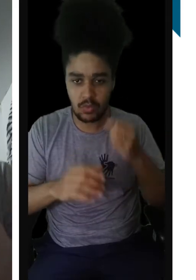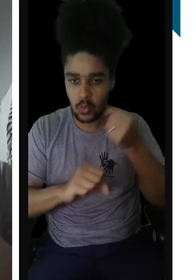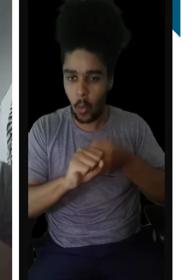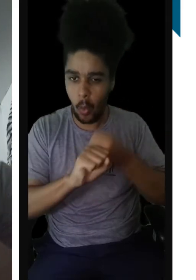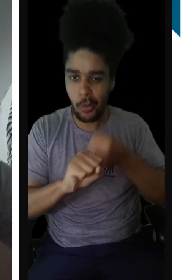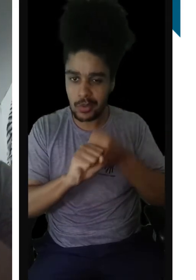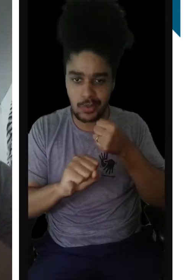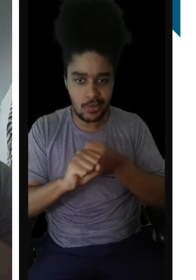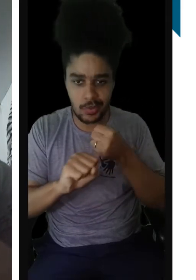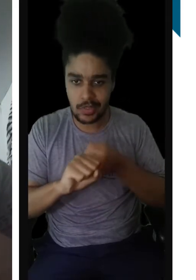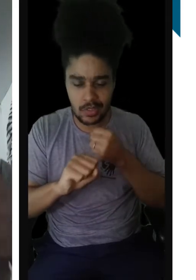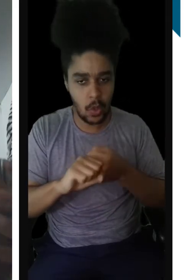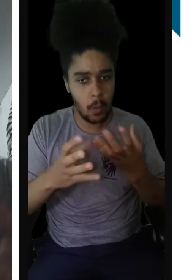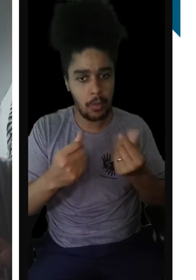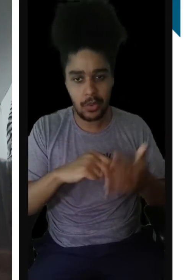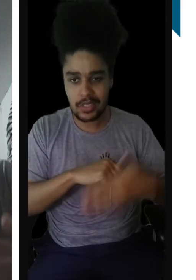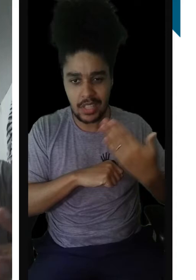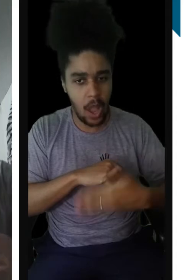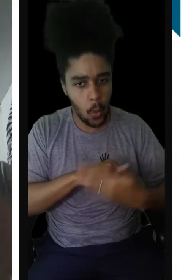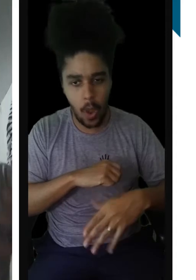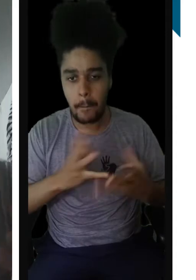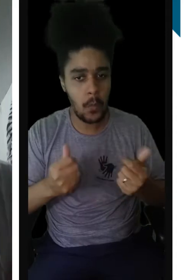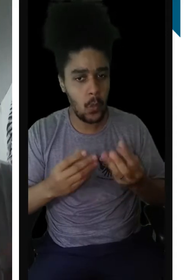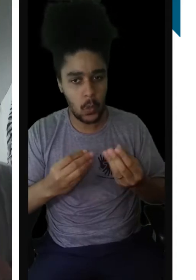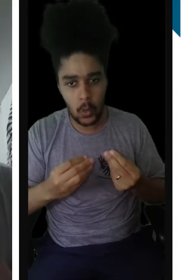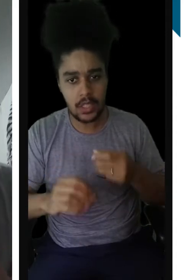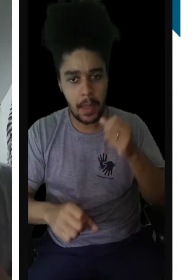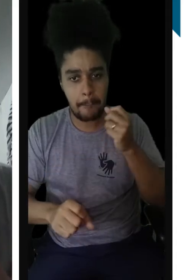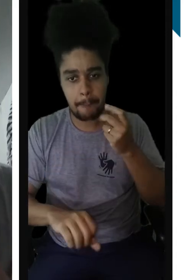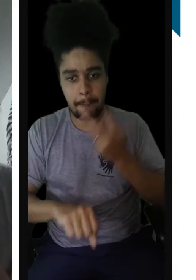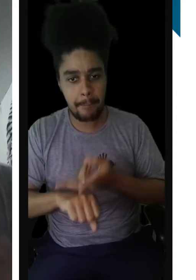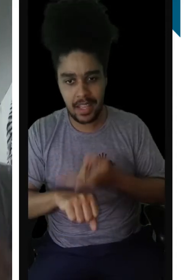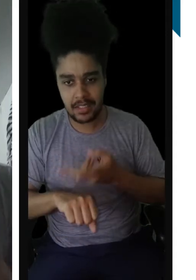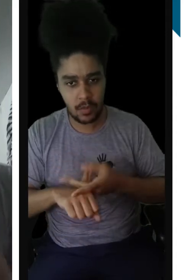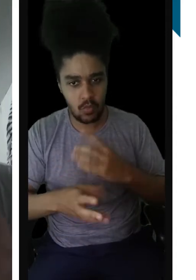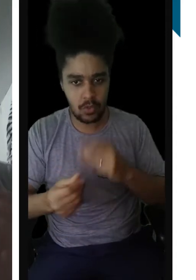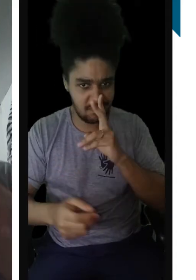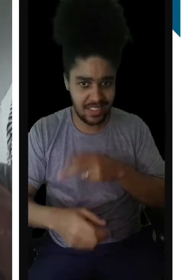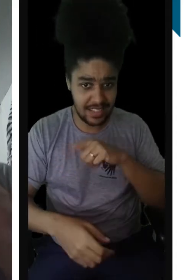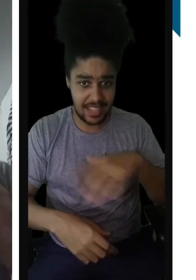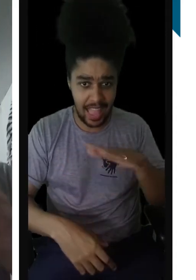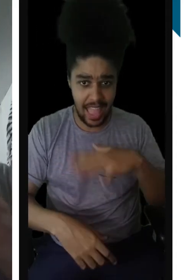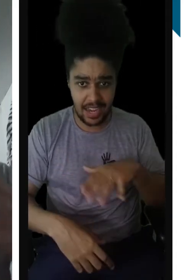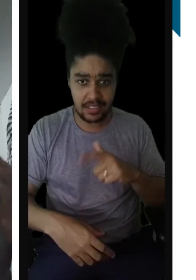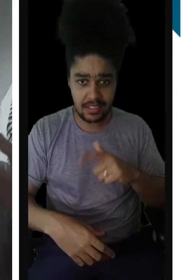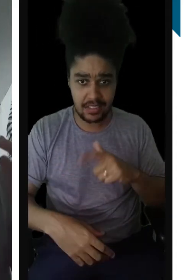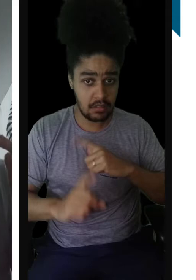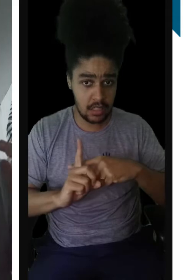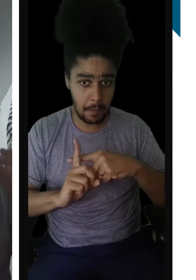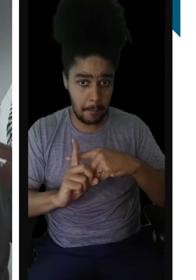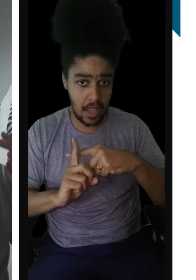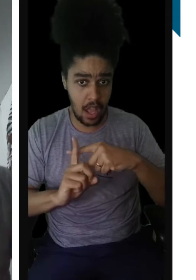construção, o nível de asfalto, um nível de concreto muito intenso, essas áreas elas vão apresentar